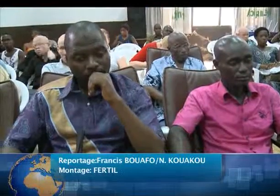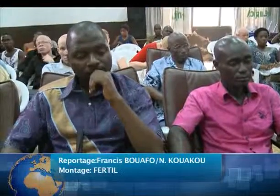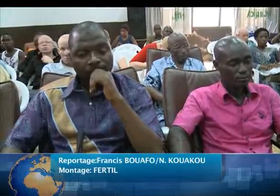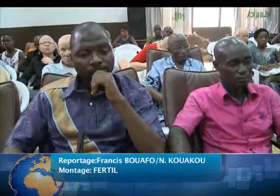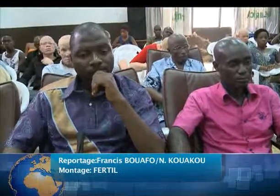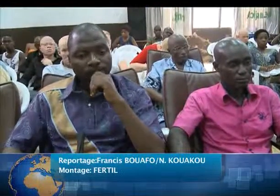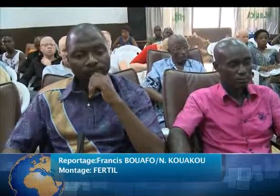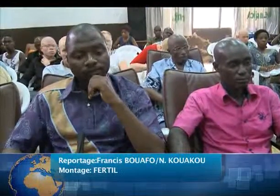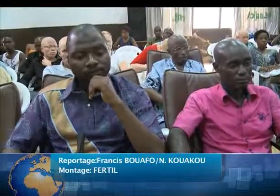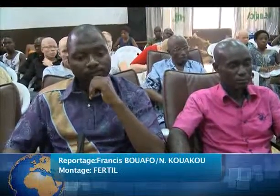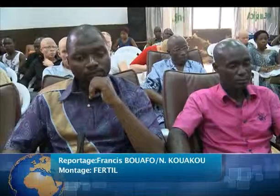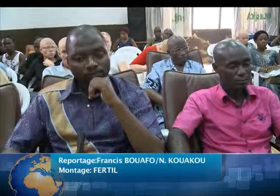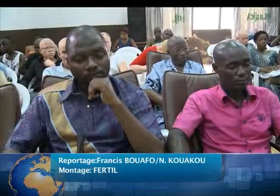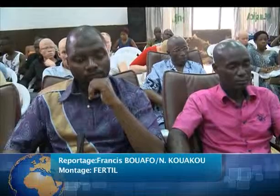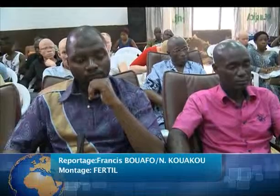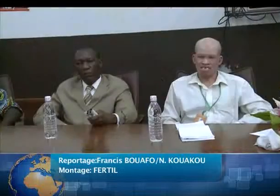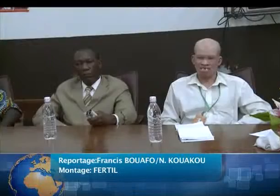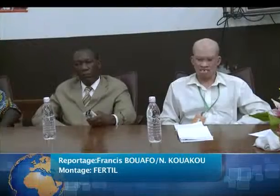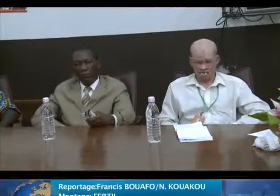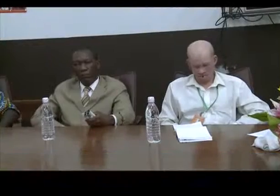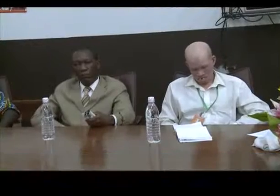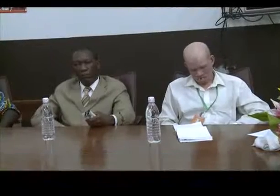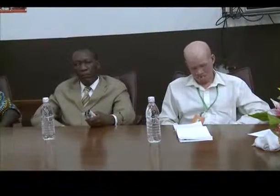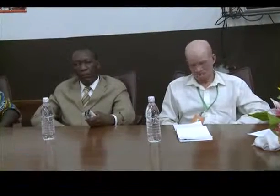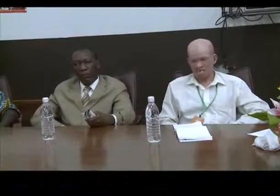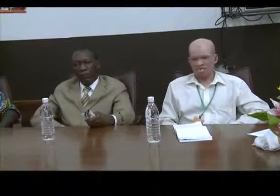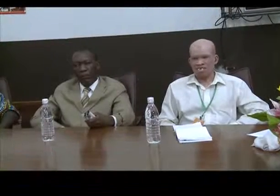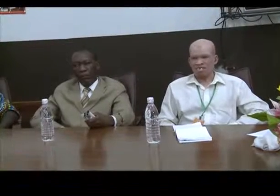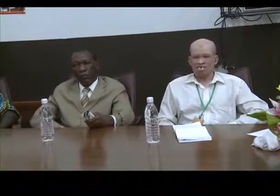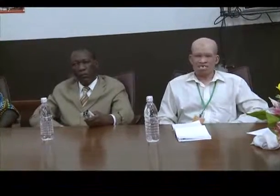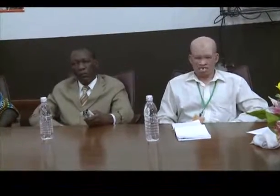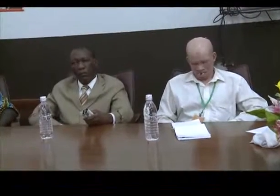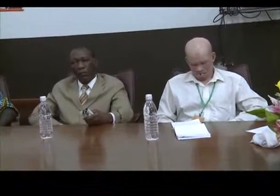les accidentés de travail, les sourds, les aveugles, les bègues et les albinos.